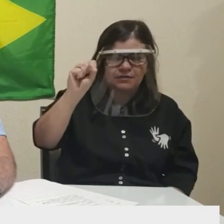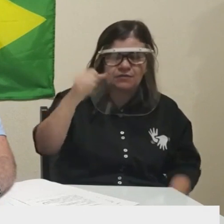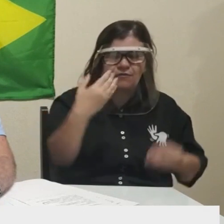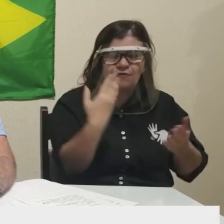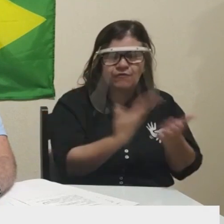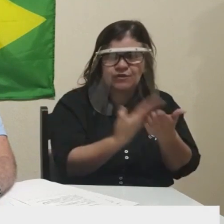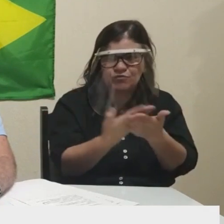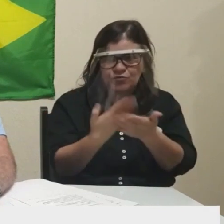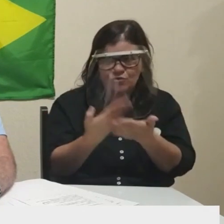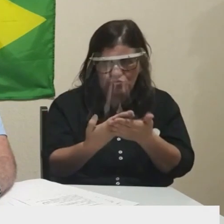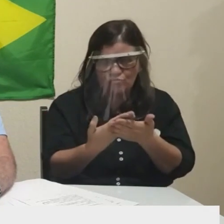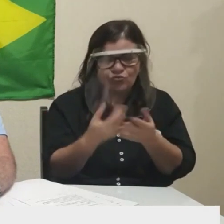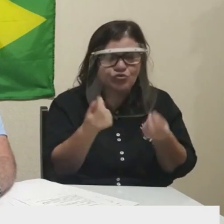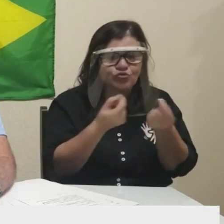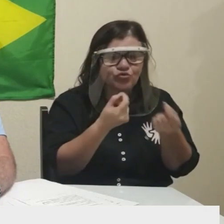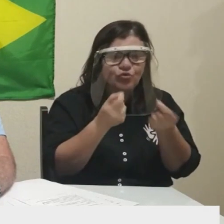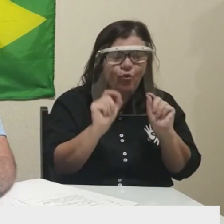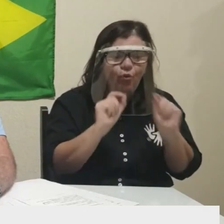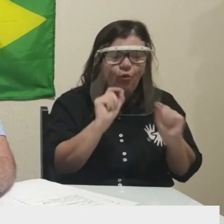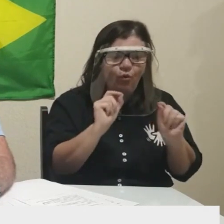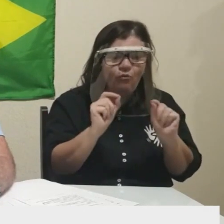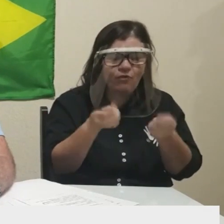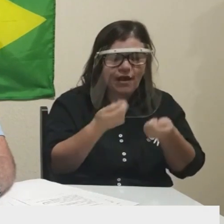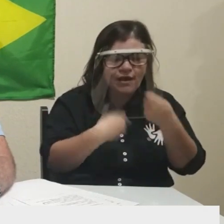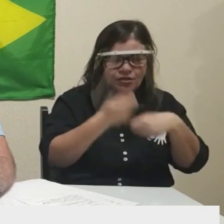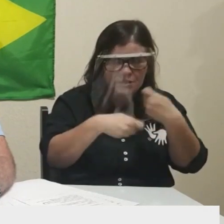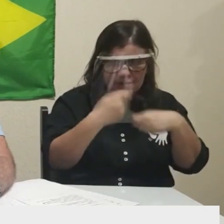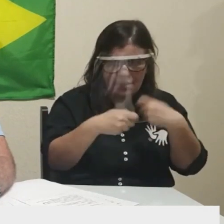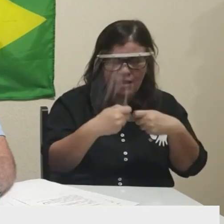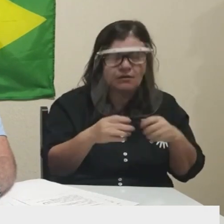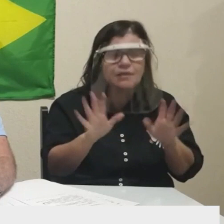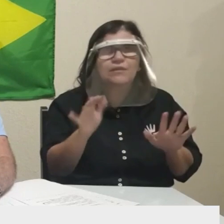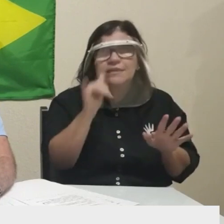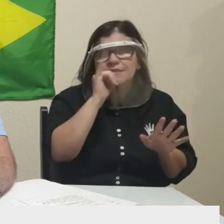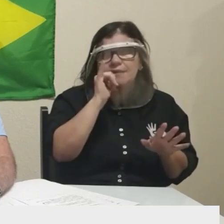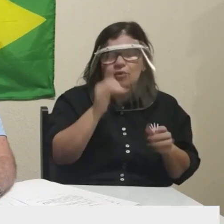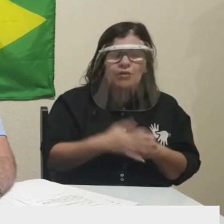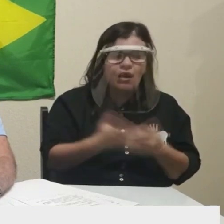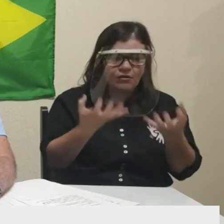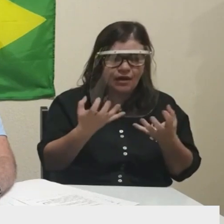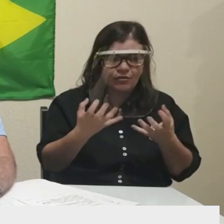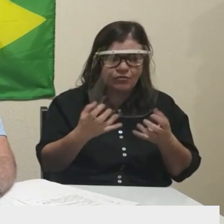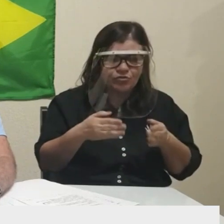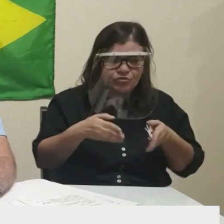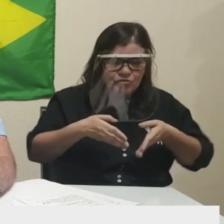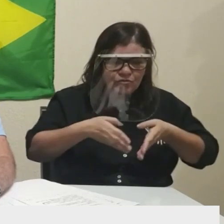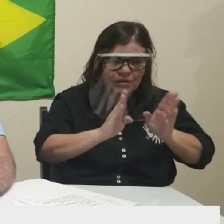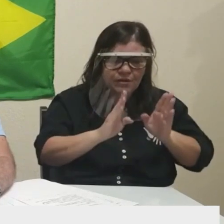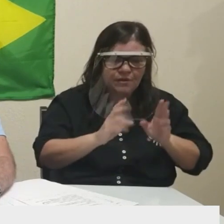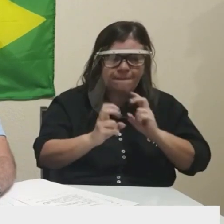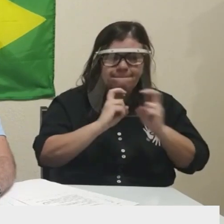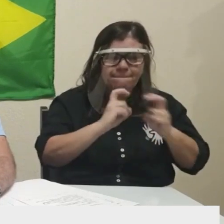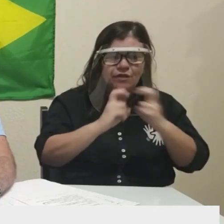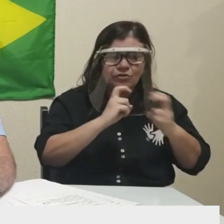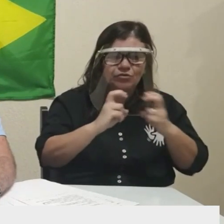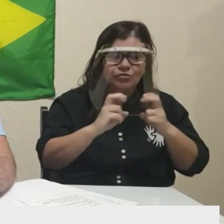Faz o estudo do que nós queremos. No caso, nós queremos construir um trecho do metrô lá de